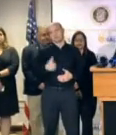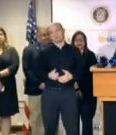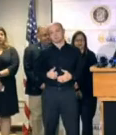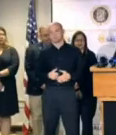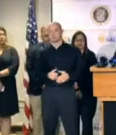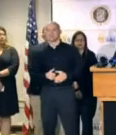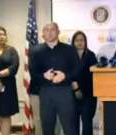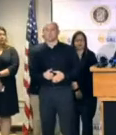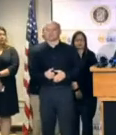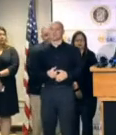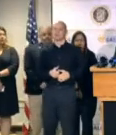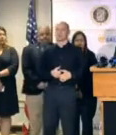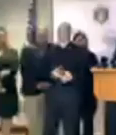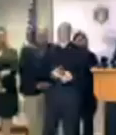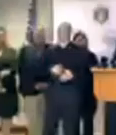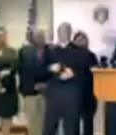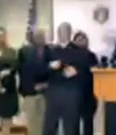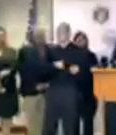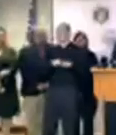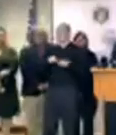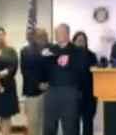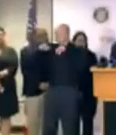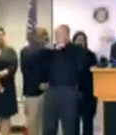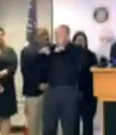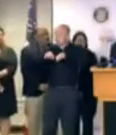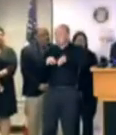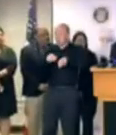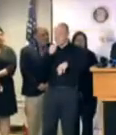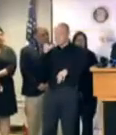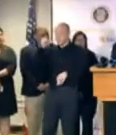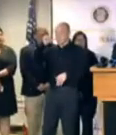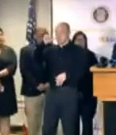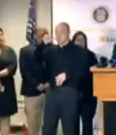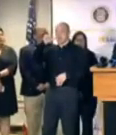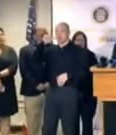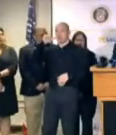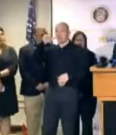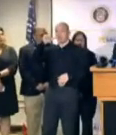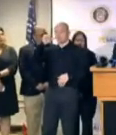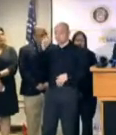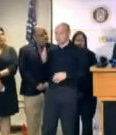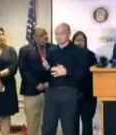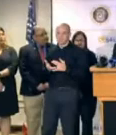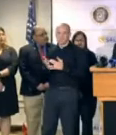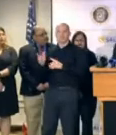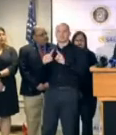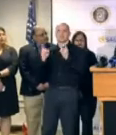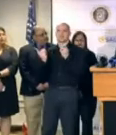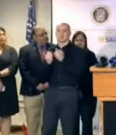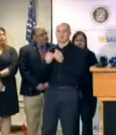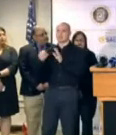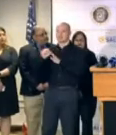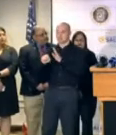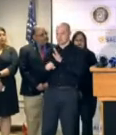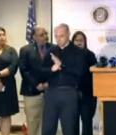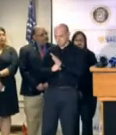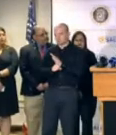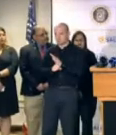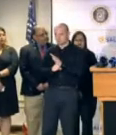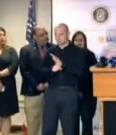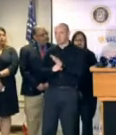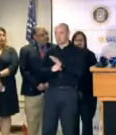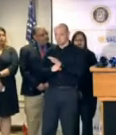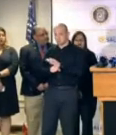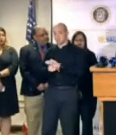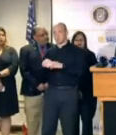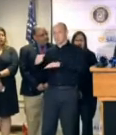Y también quiero conversar con ustedes de que el día de ayer, a través del Departamento de Estado, se le cursó una notificación a nuestras